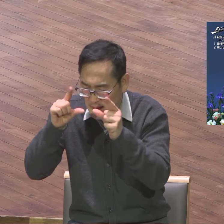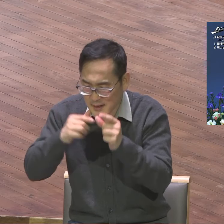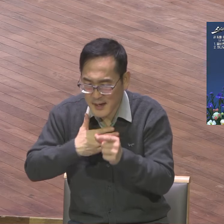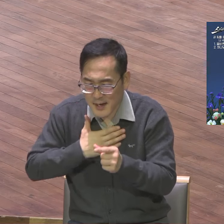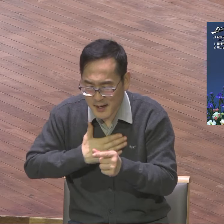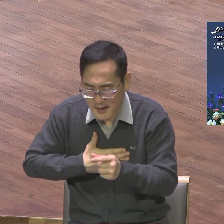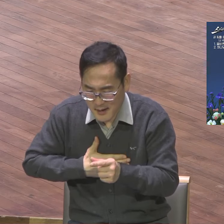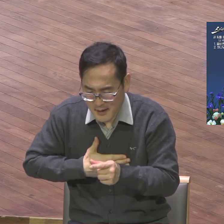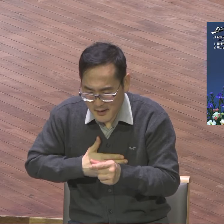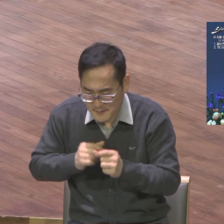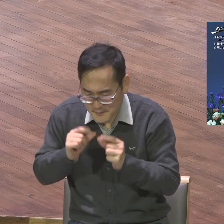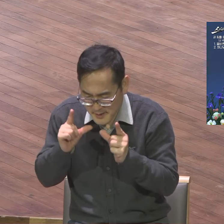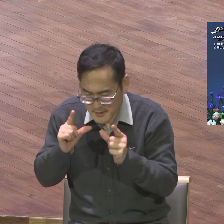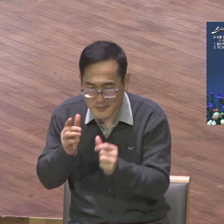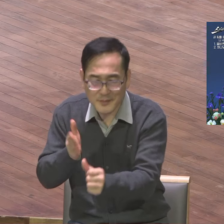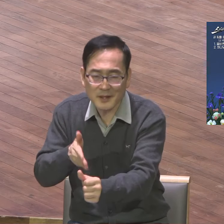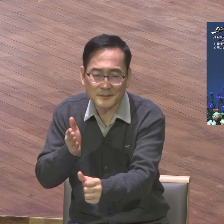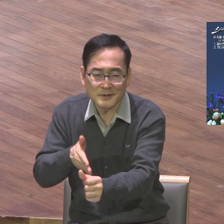여러분은 하나님의